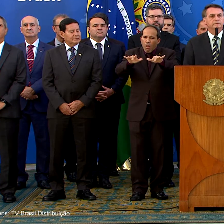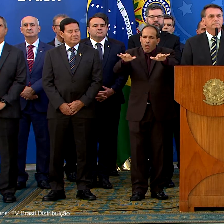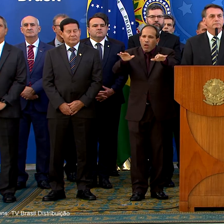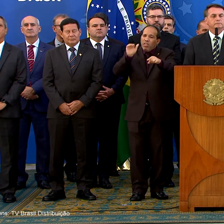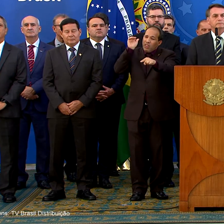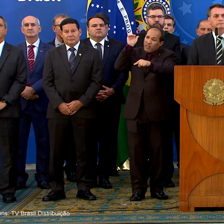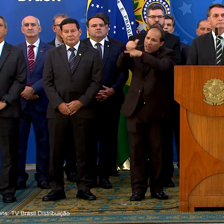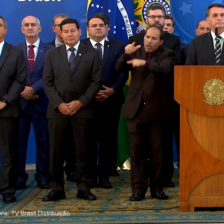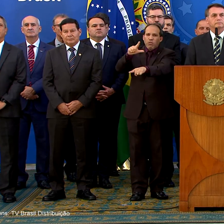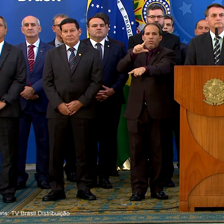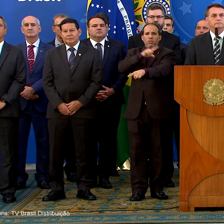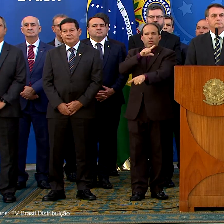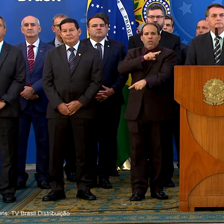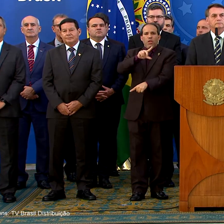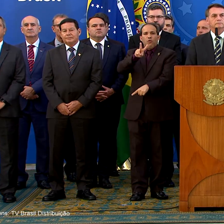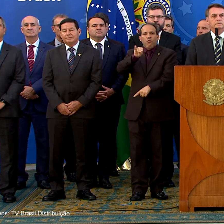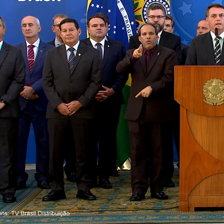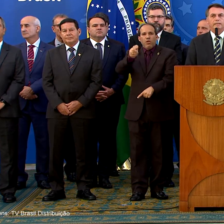infectada